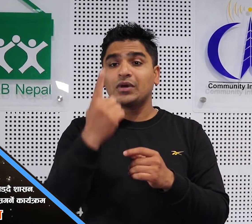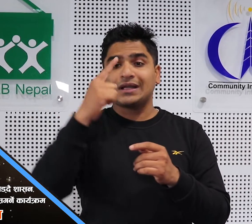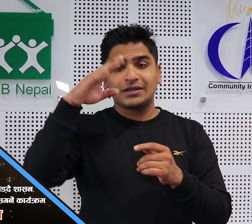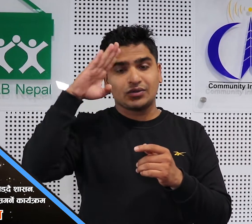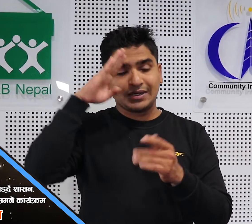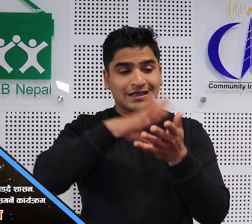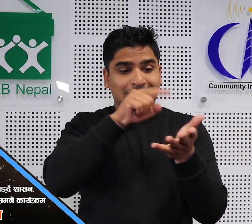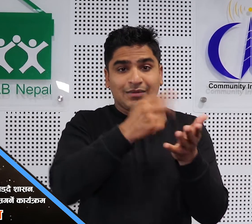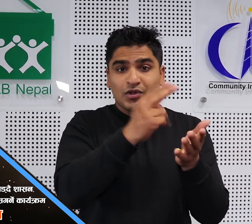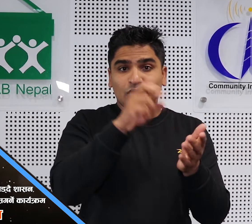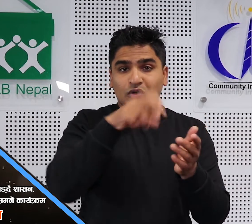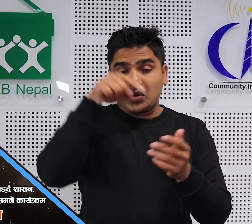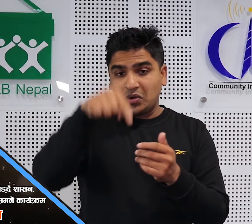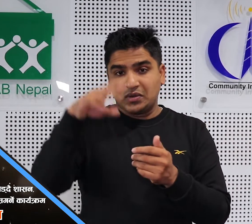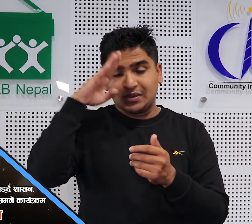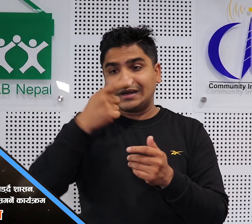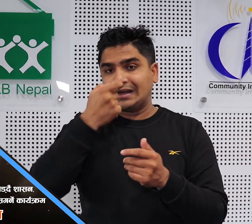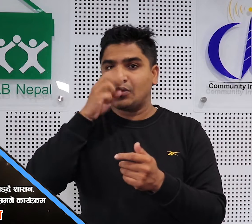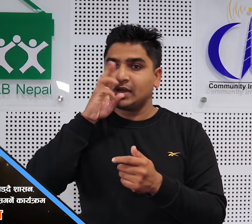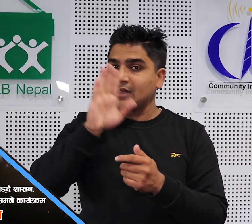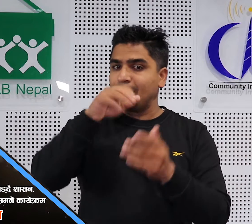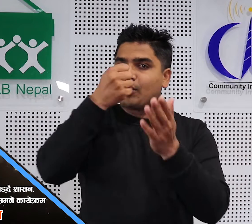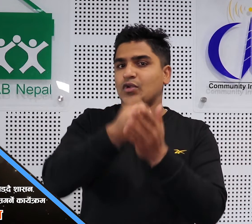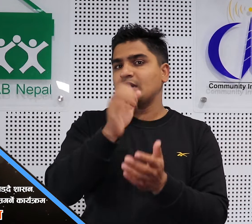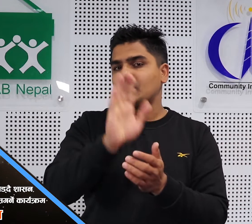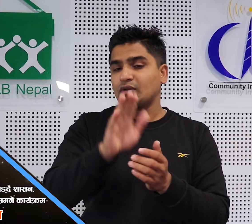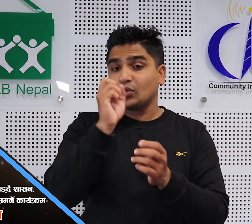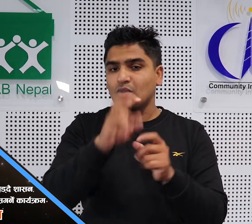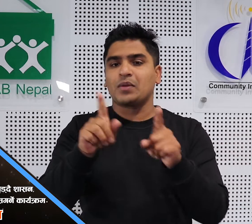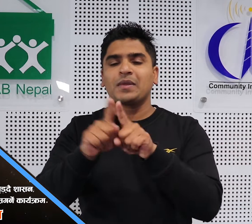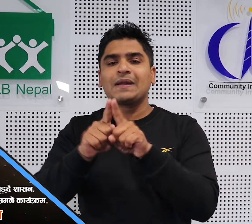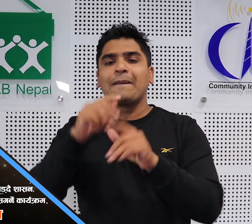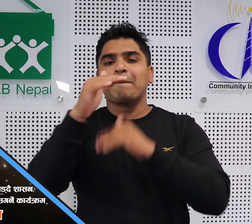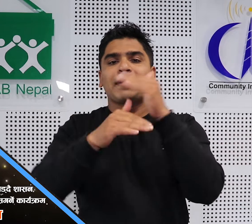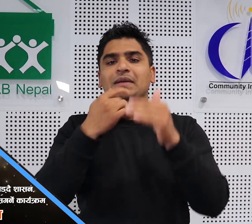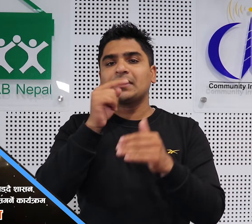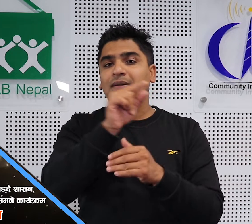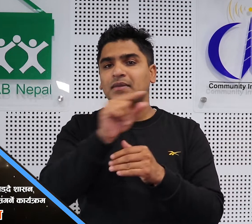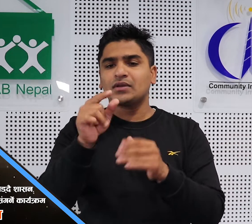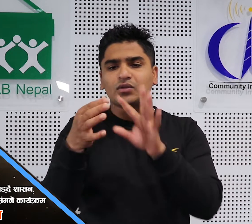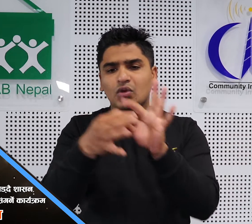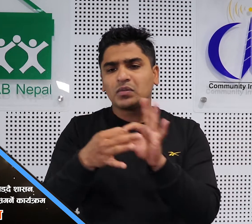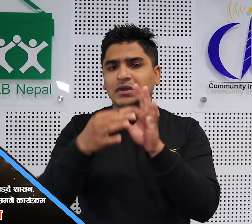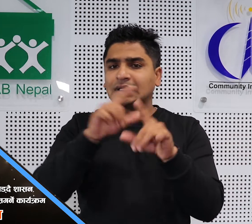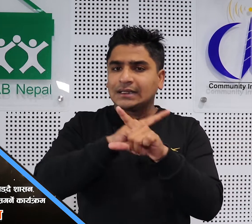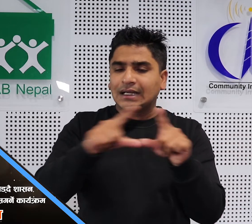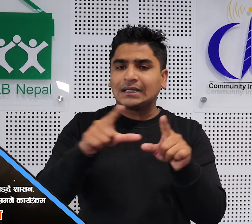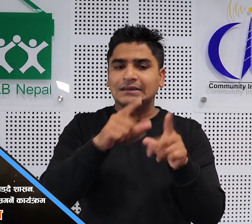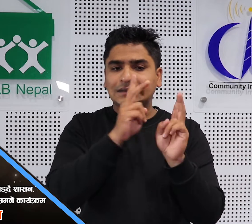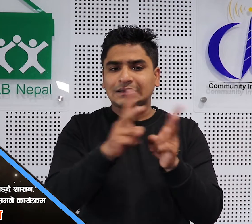हुन्थ्यो, तर आजको सरकार भनेको गाउँमा आइपुगेको छ। तापनि विकास भन्ने कुरामा समन्वय नभएर एकै ठाउँमा दोहोरो